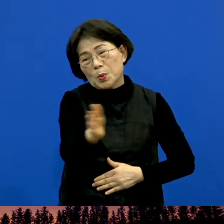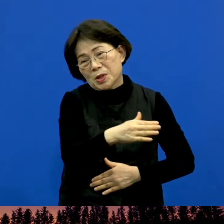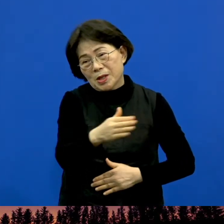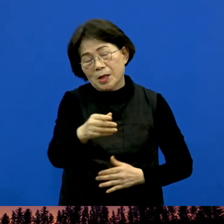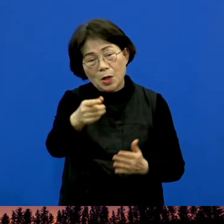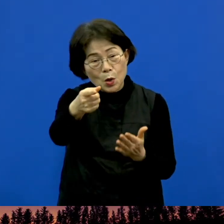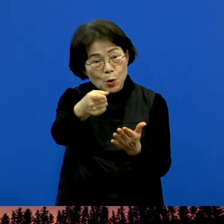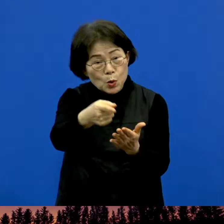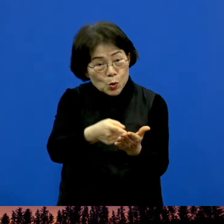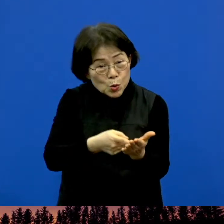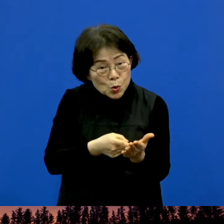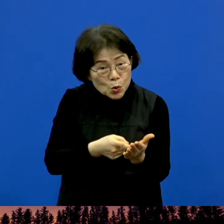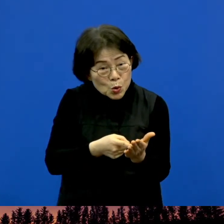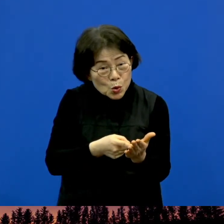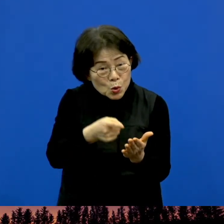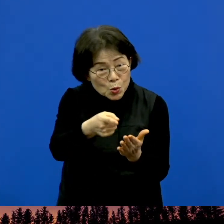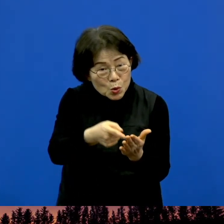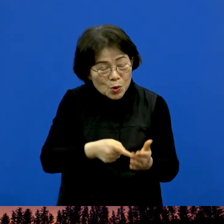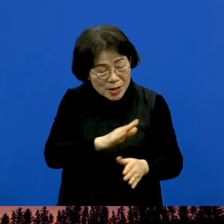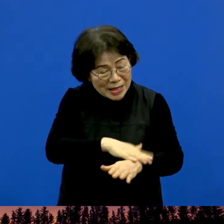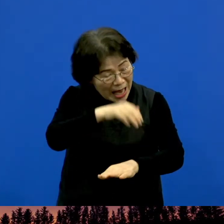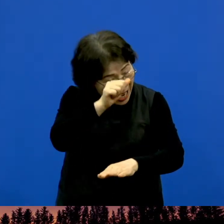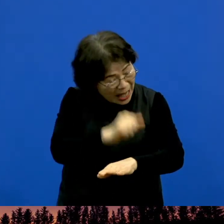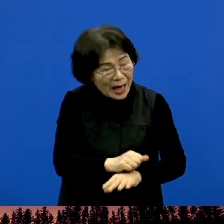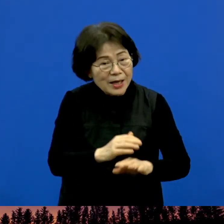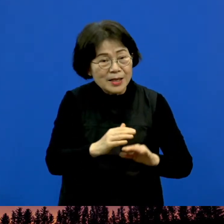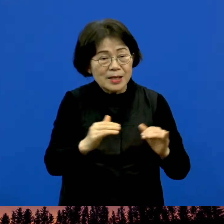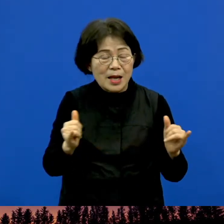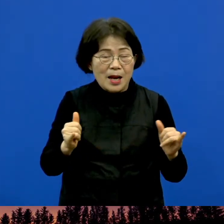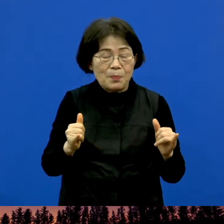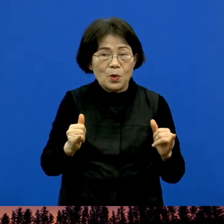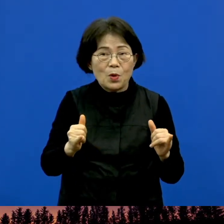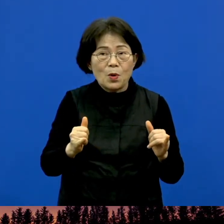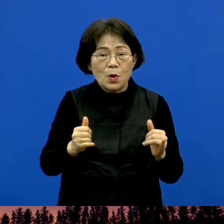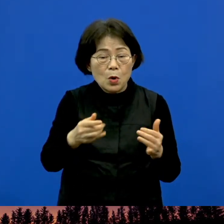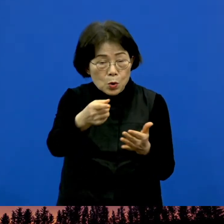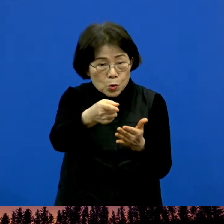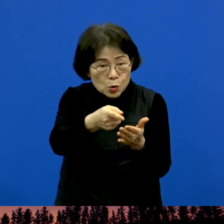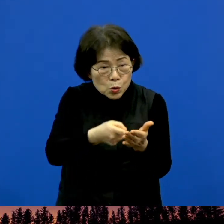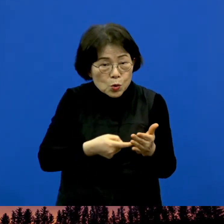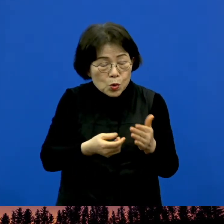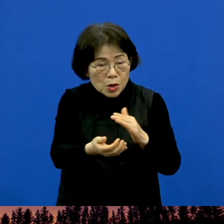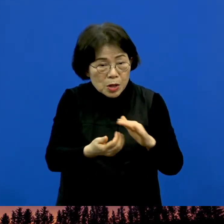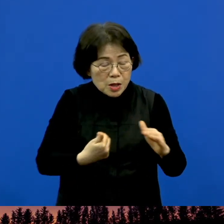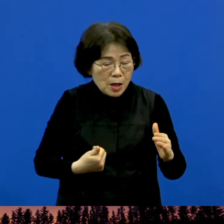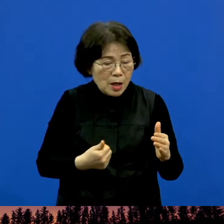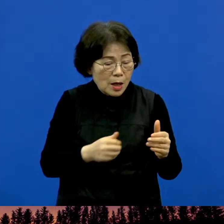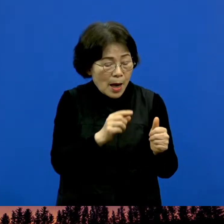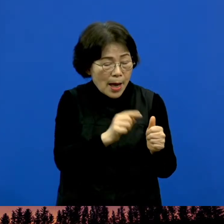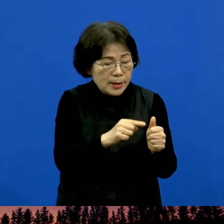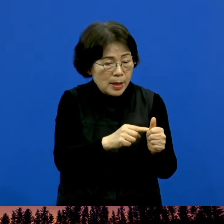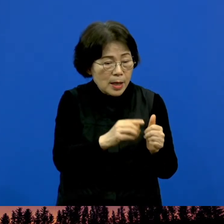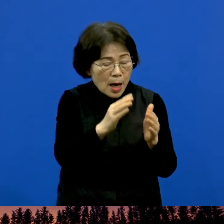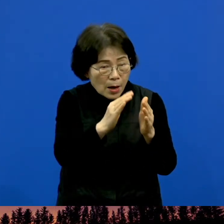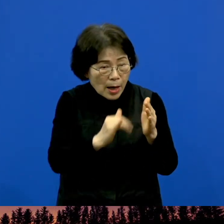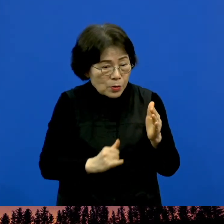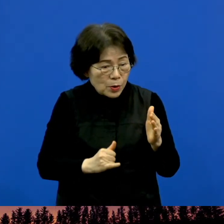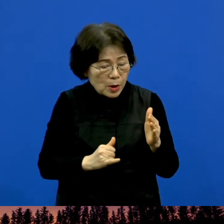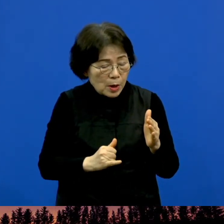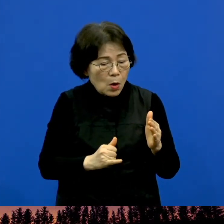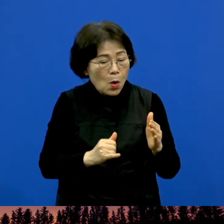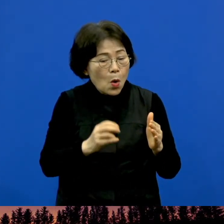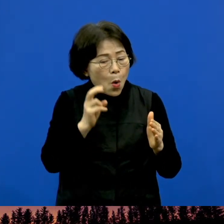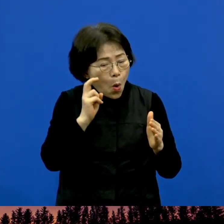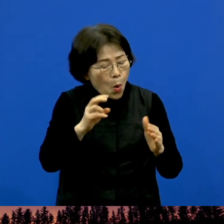수술의 대가도 어마어마한 수술을 한 번씩 의사분도 수술을 하기 전에는 환자에게 알리고 가족들에게 알리고 부작용이 있을 수